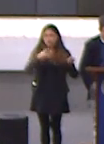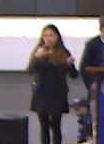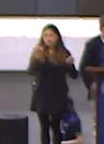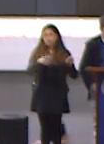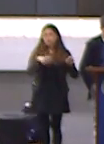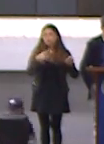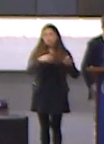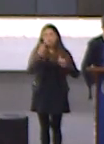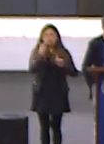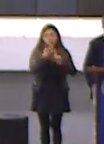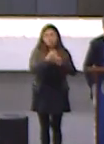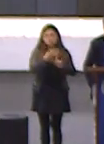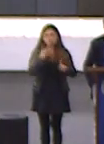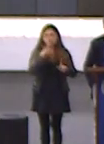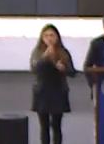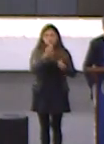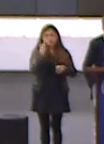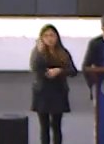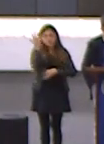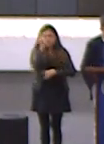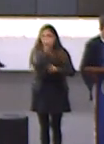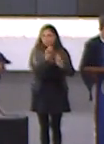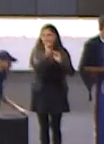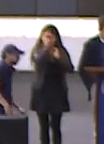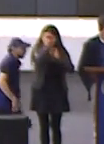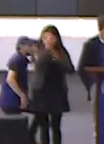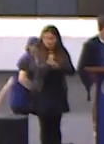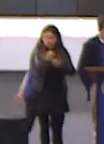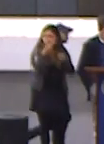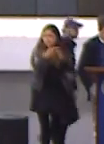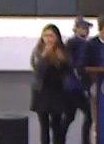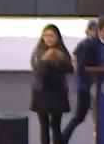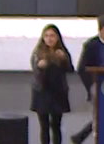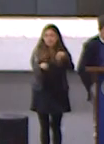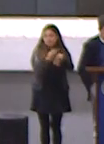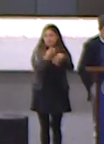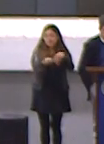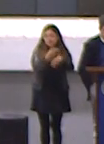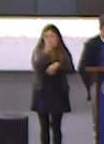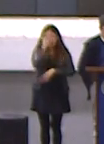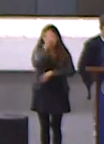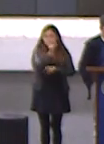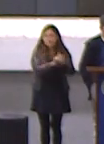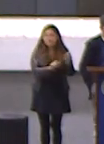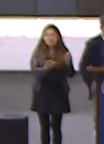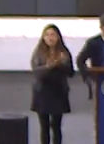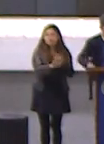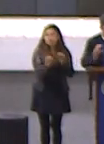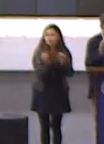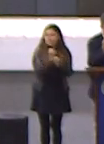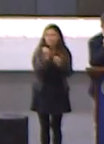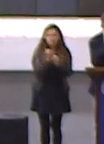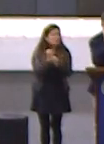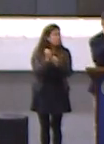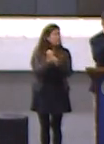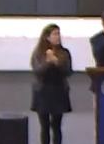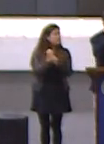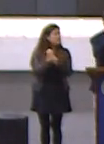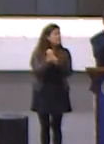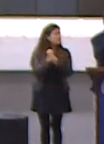maestros a ellos se les debe llamar maestros porque dejaron una huella